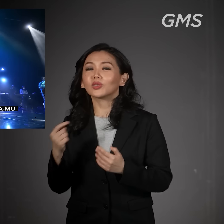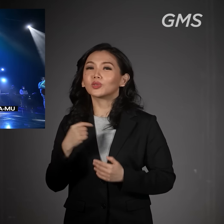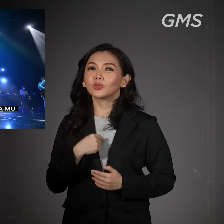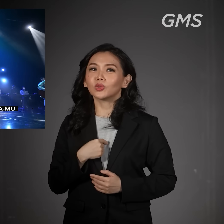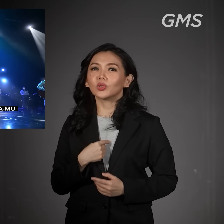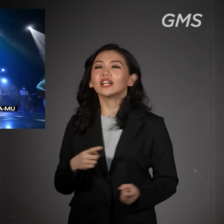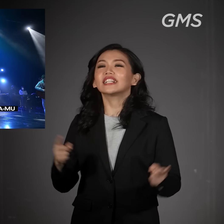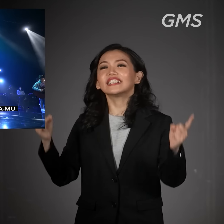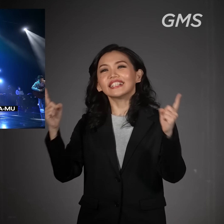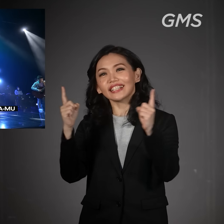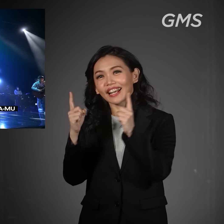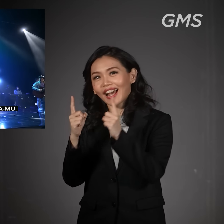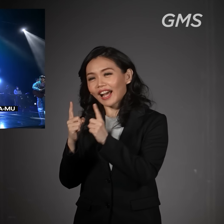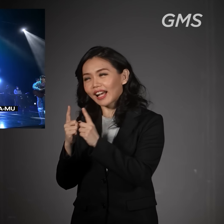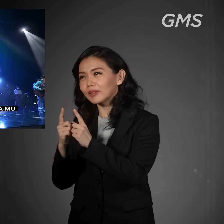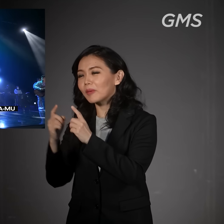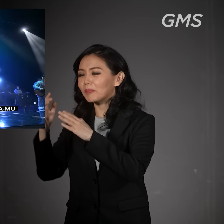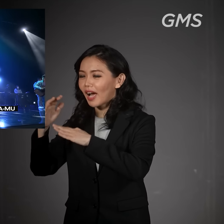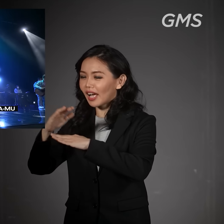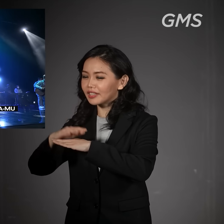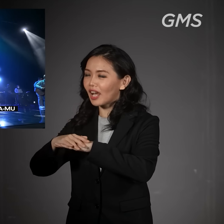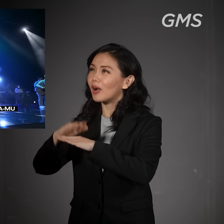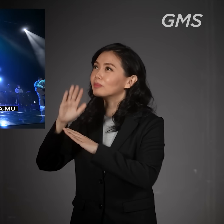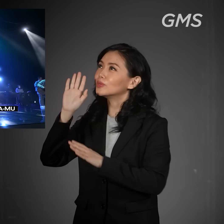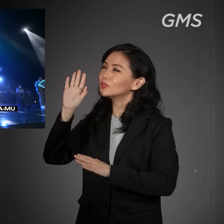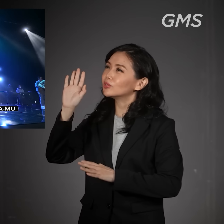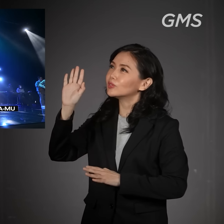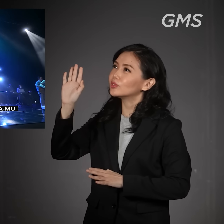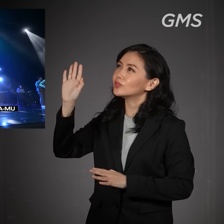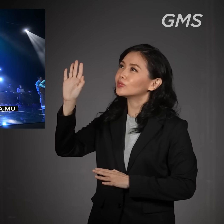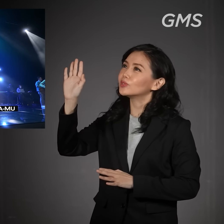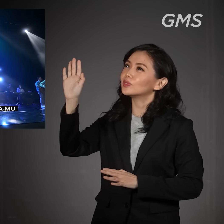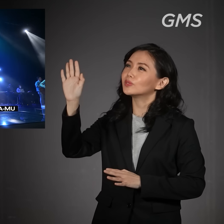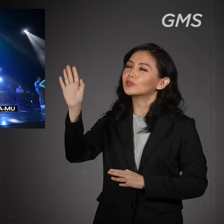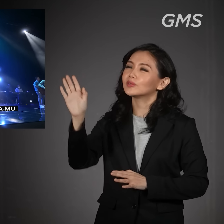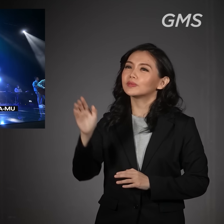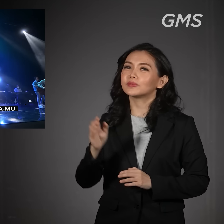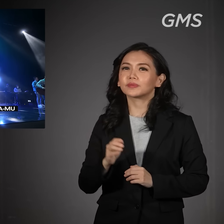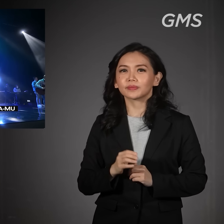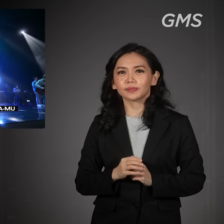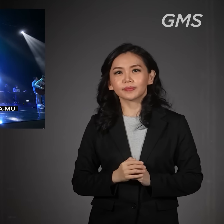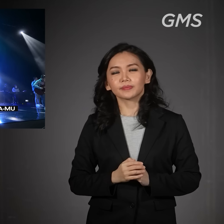bawaku dekat padamu.